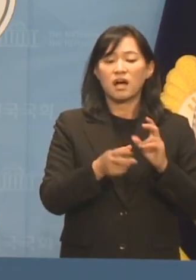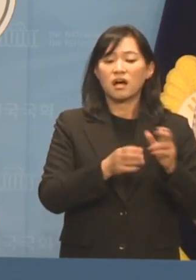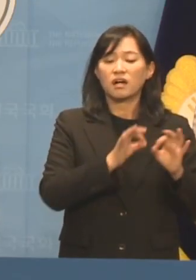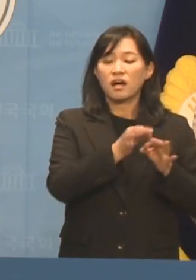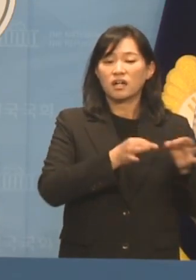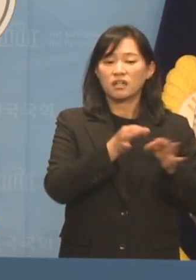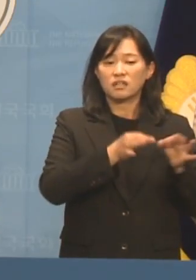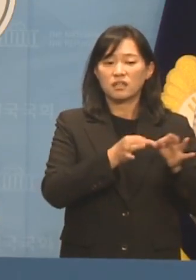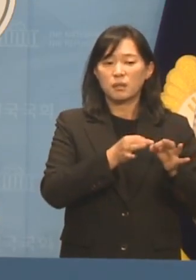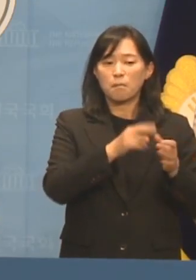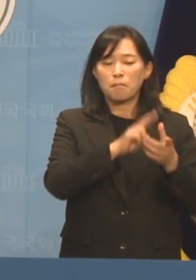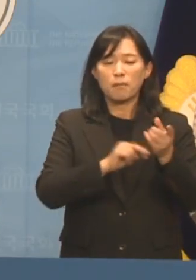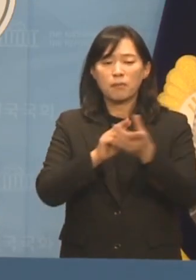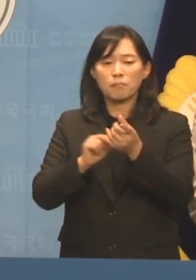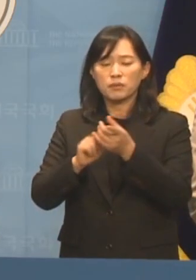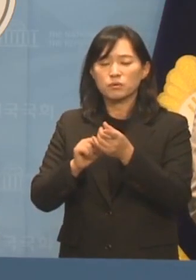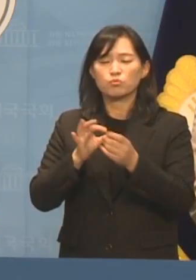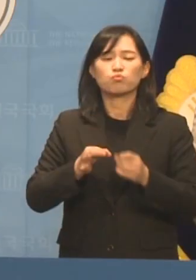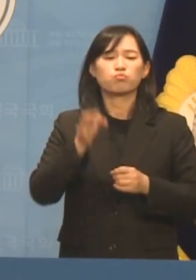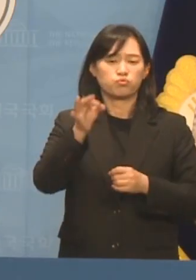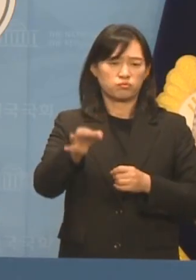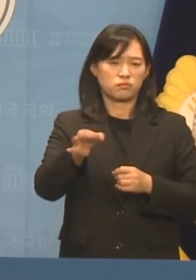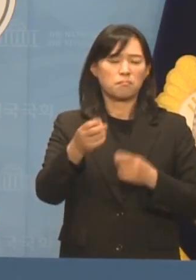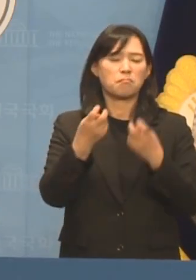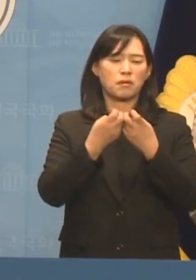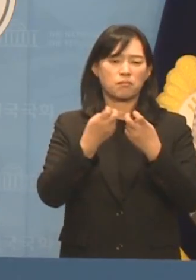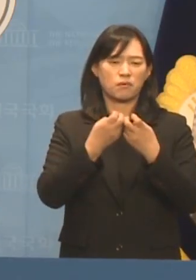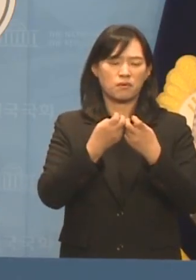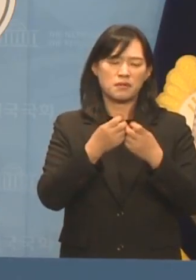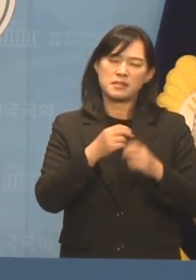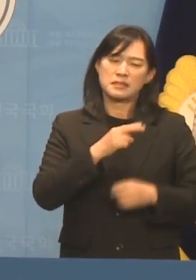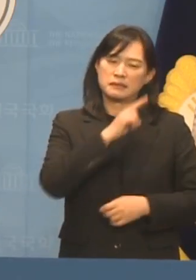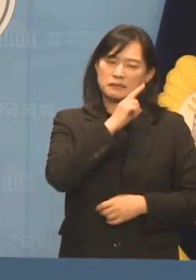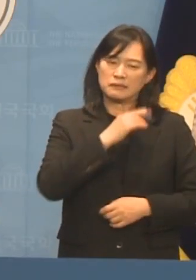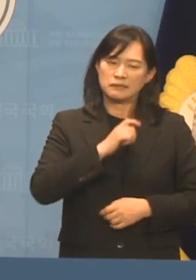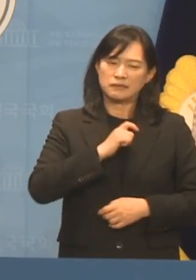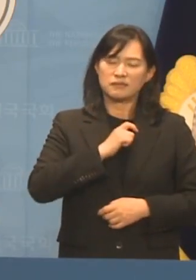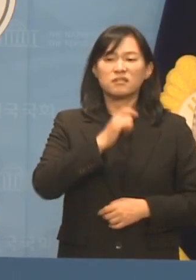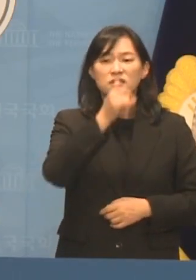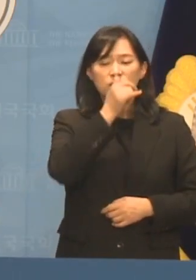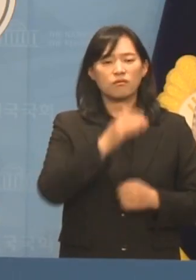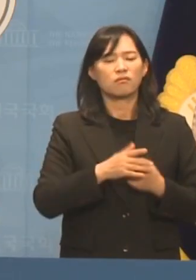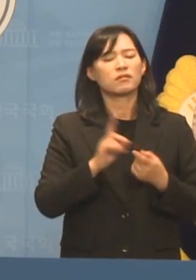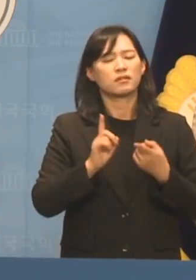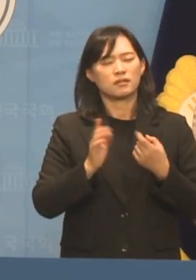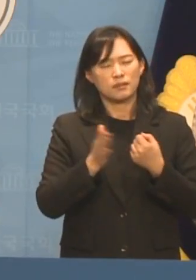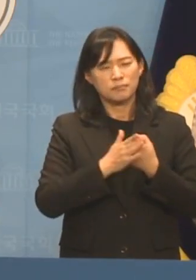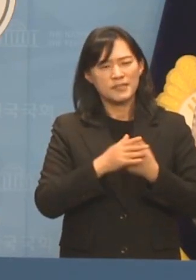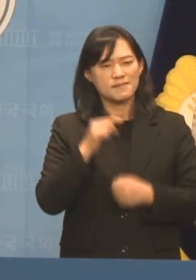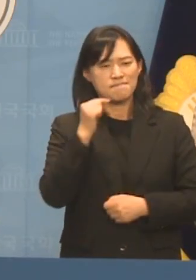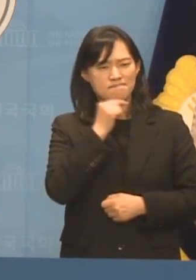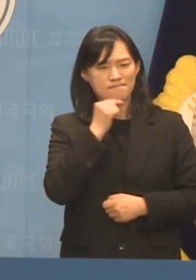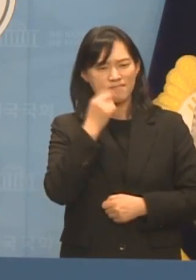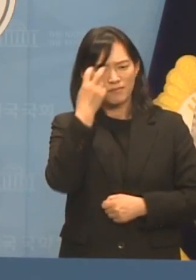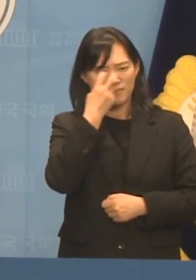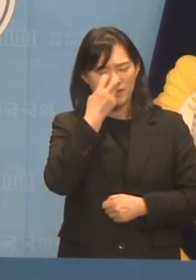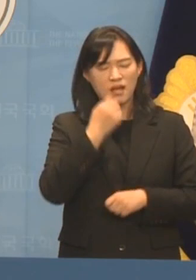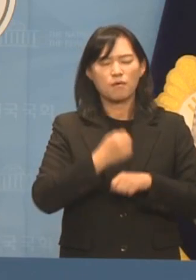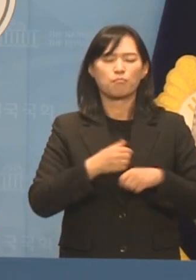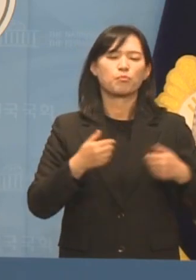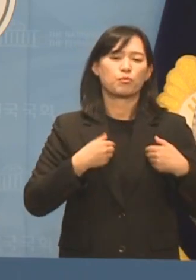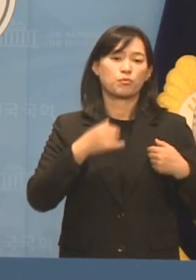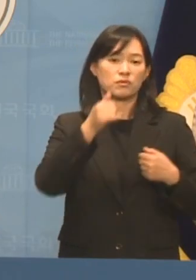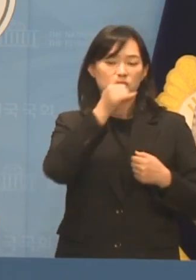아닌가 이렇게 이제 그 의혹을 사고 있습니다. 이 부분들이 철저히 규명돼야 될 필요가 있고 만일 이제